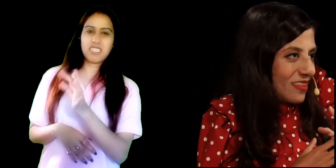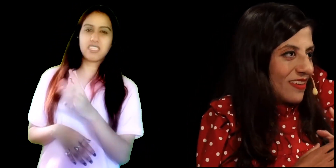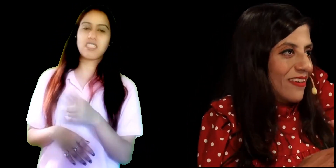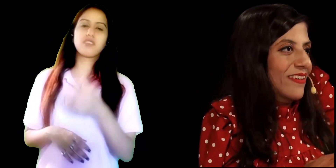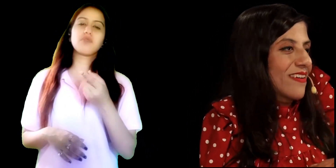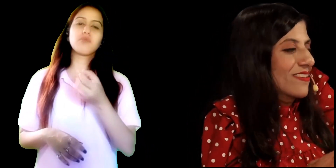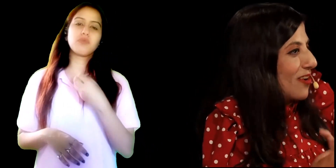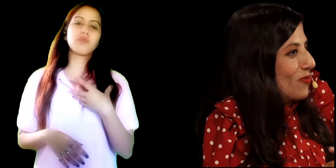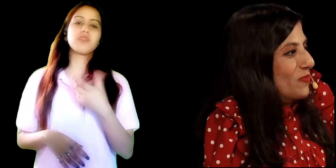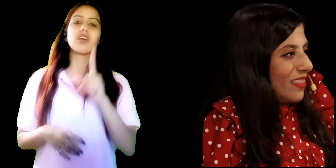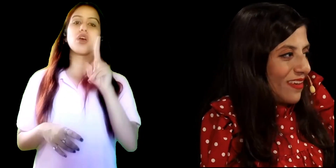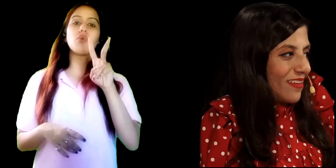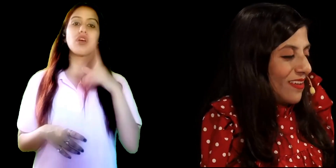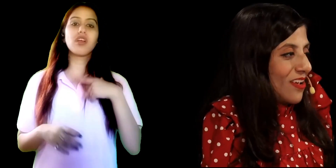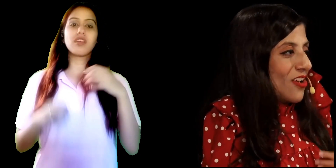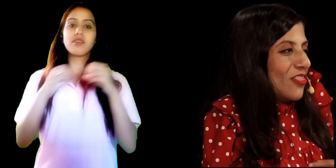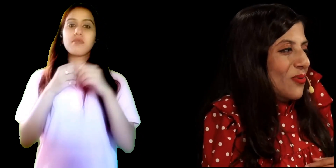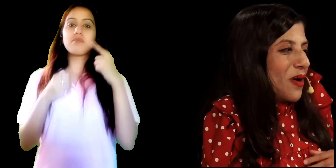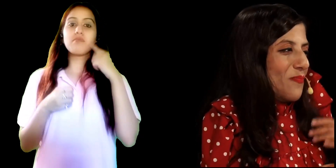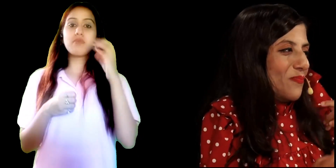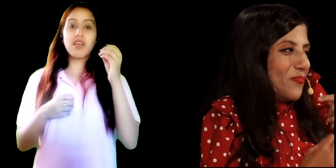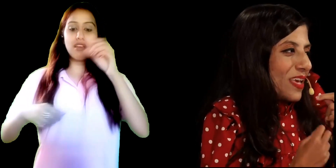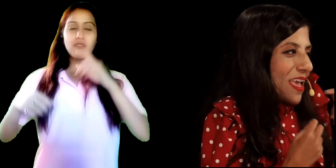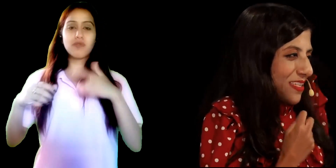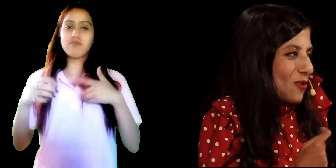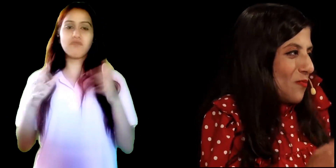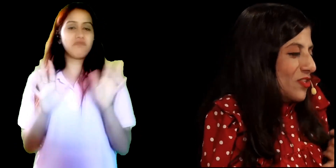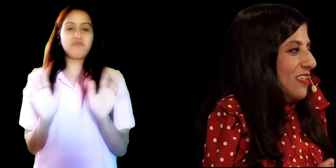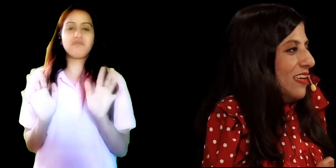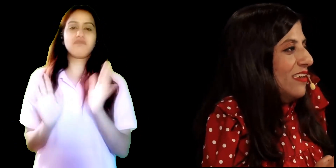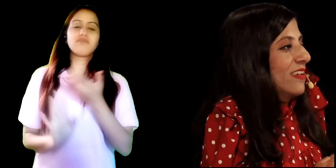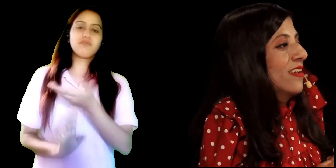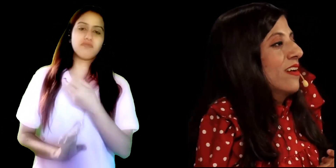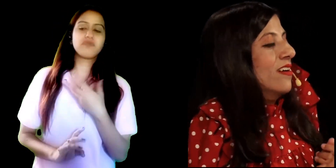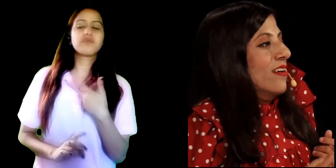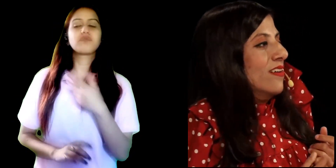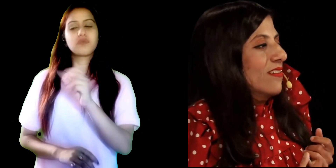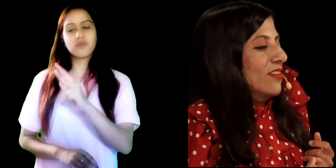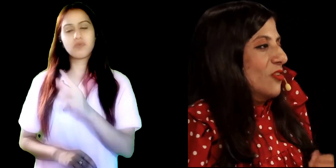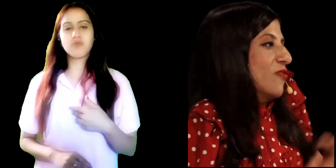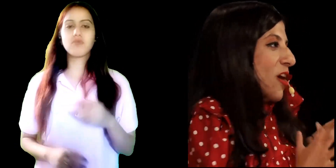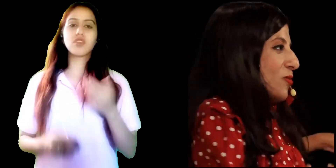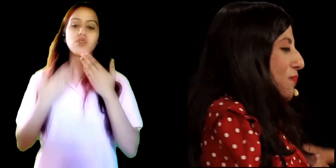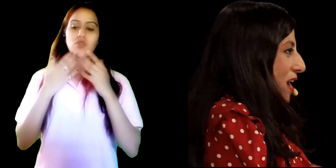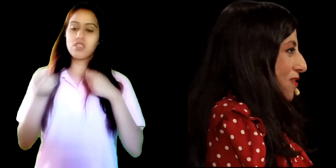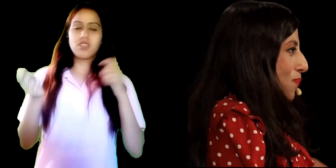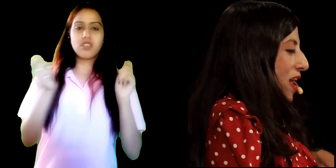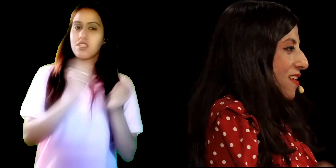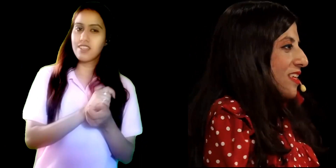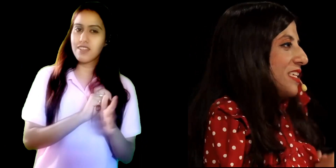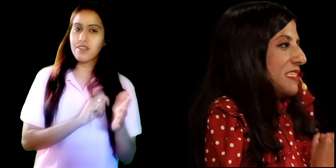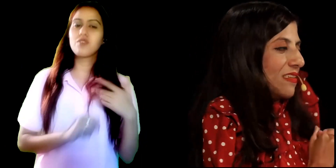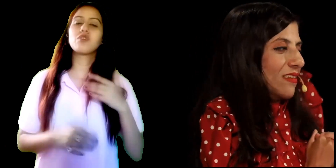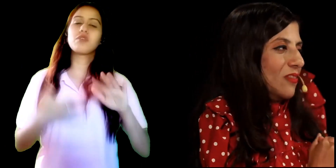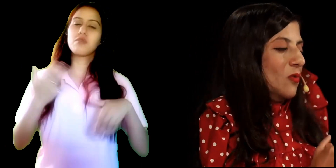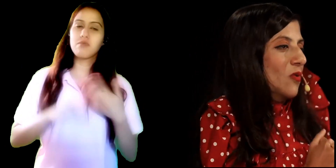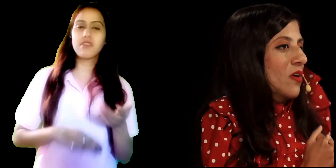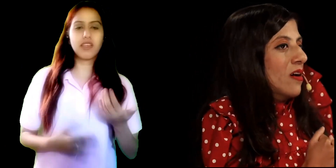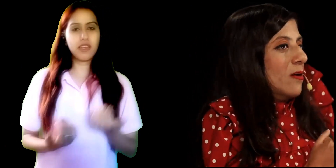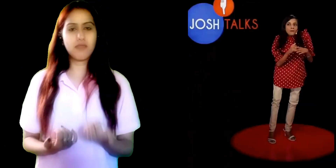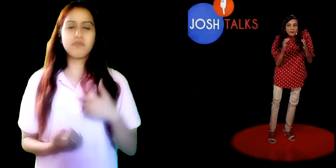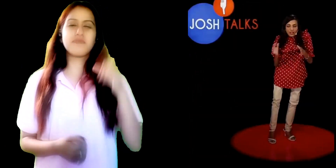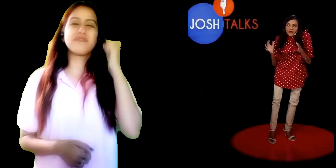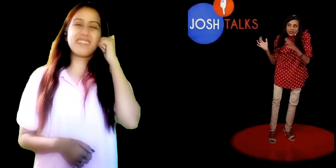10 लाख लोग देते हैं, 1000 लोग बनते हैं। तो आप ऐसे ऑप्शन के लिए विदाउट अ बैकअप प्लान नहीं कर सकते।